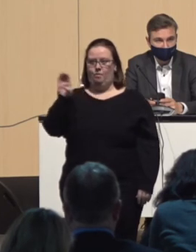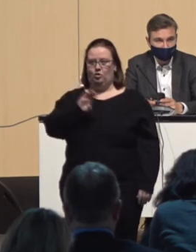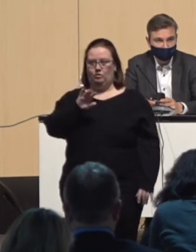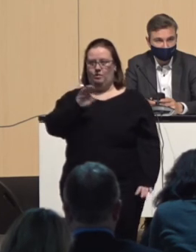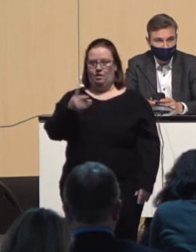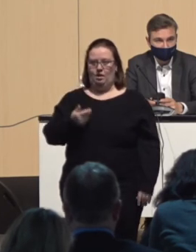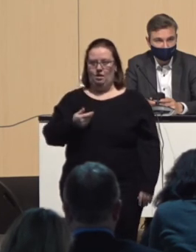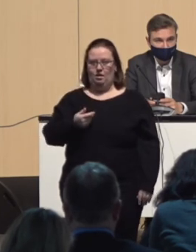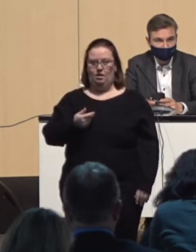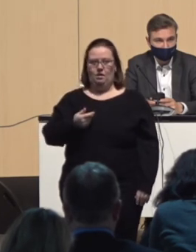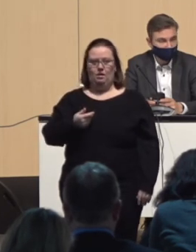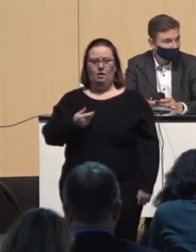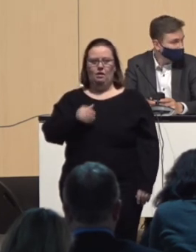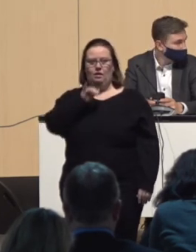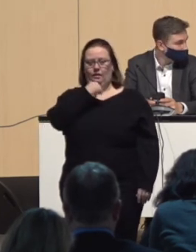Bischofberger,